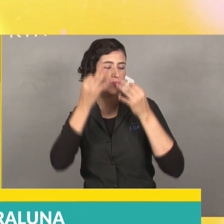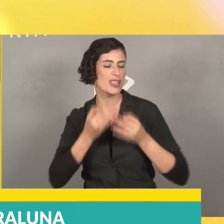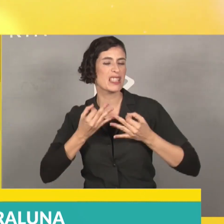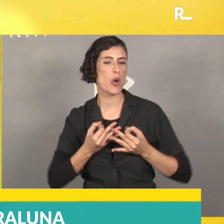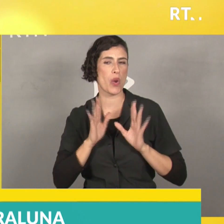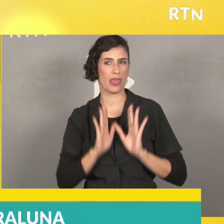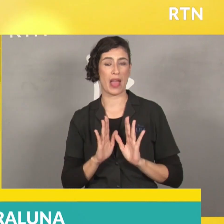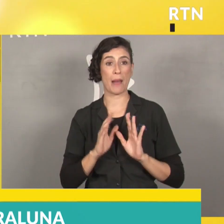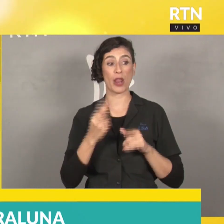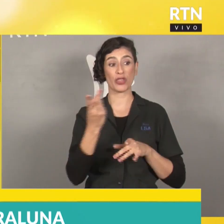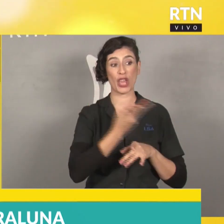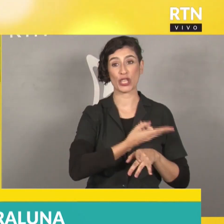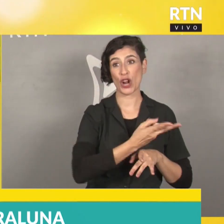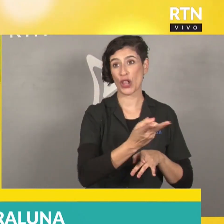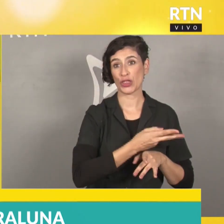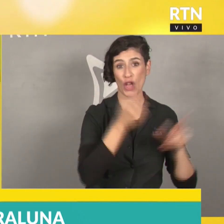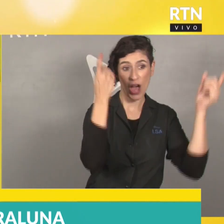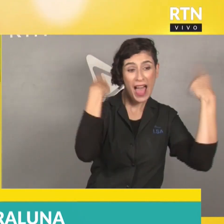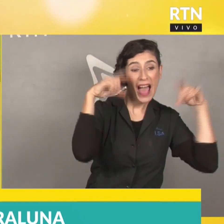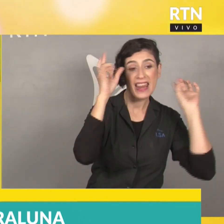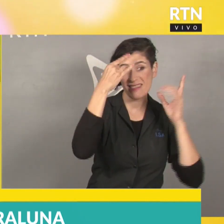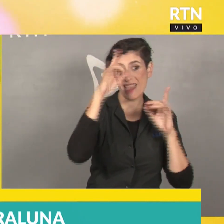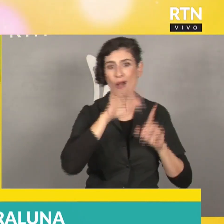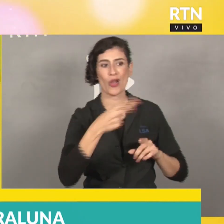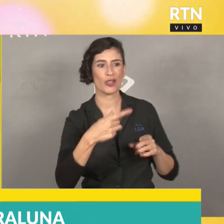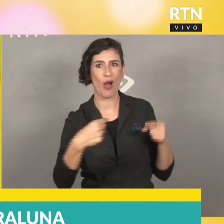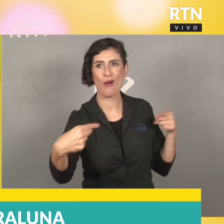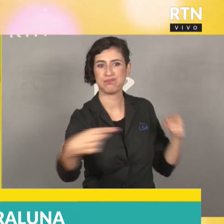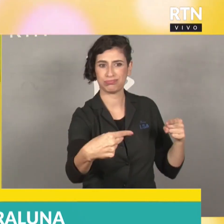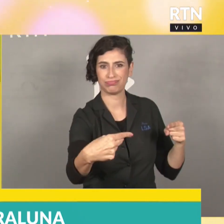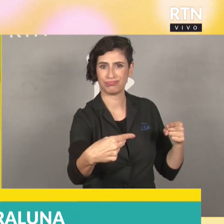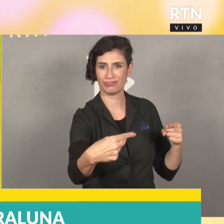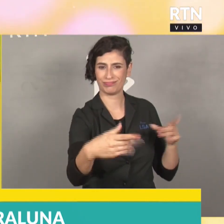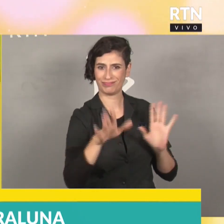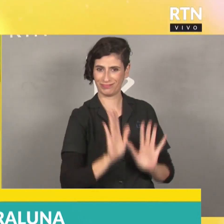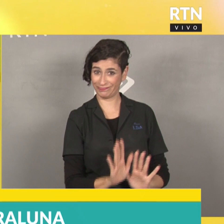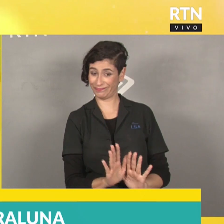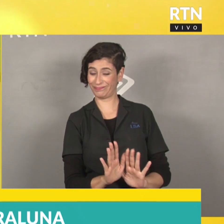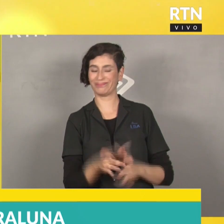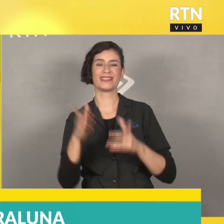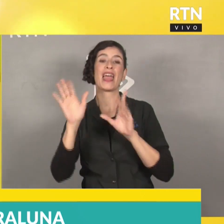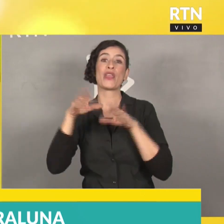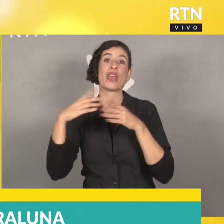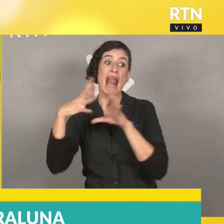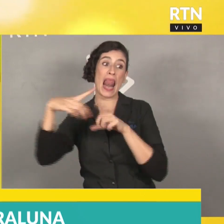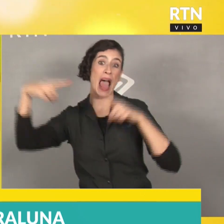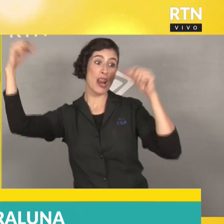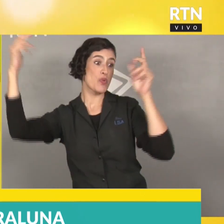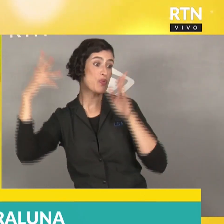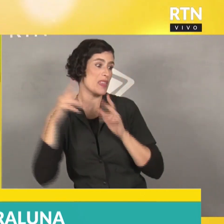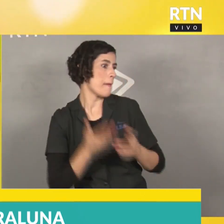Bien. Entonces son como dos energías que están en oposición, ¿no? Porque, bien, por un lado tenemos a la luna que nos está diciendo, bueno, chicos,